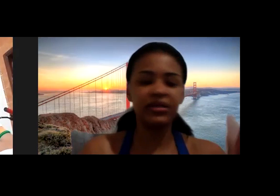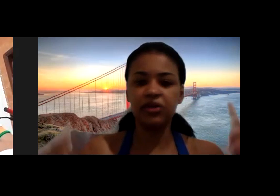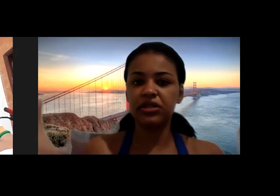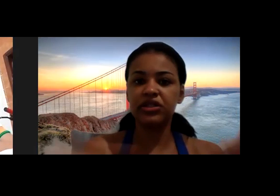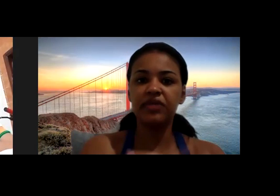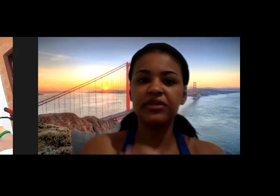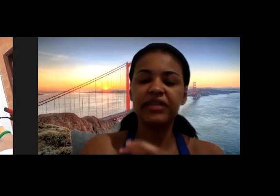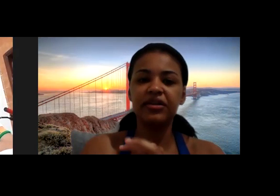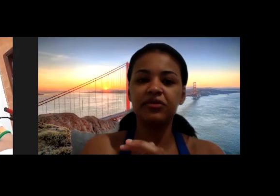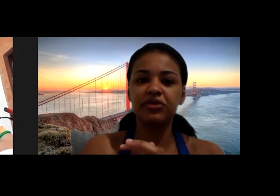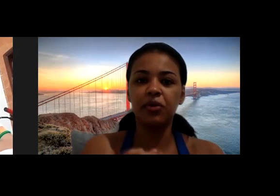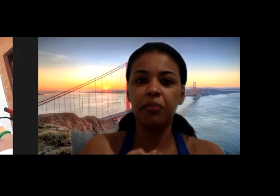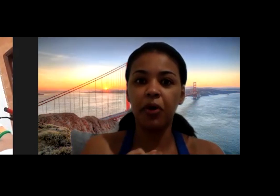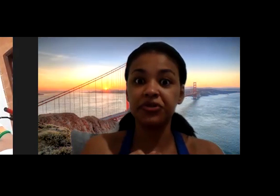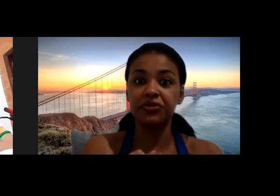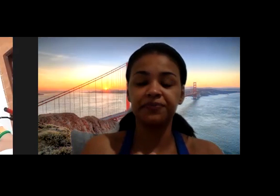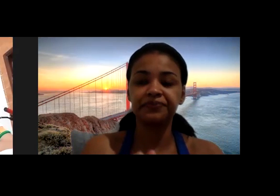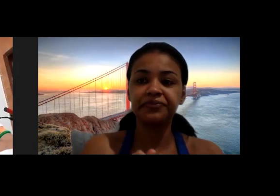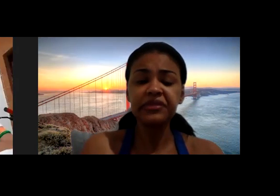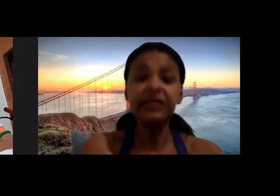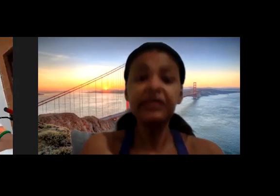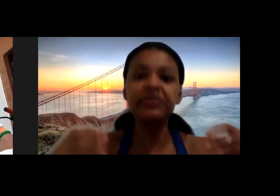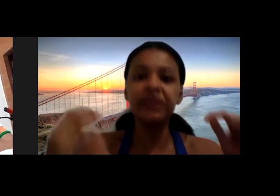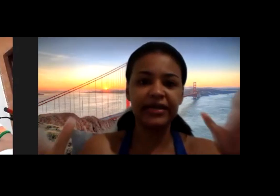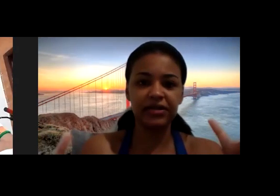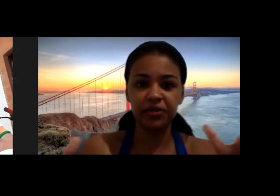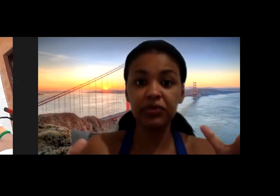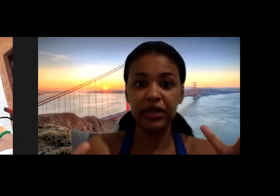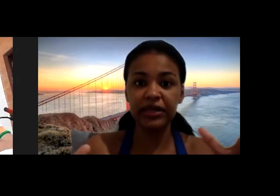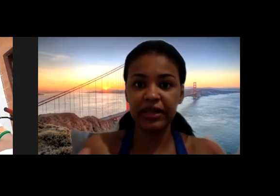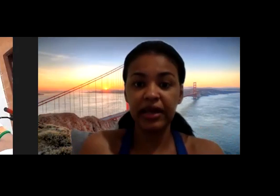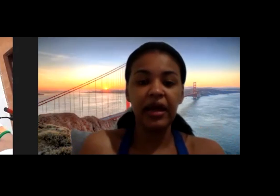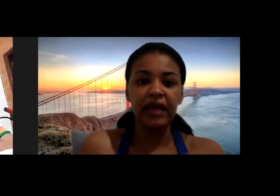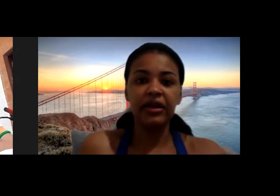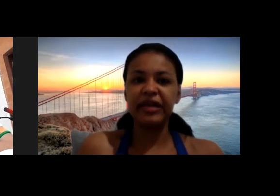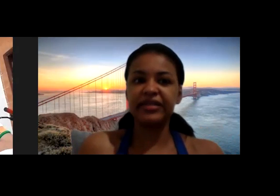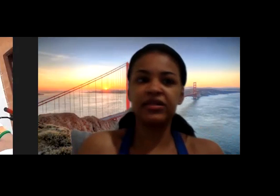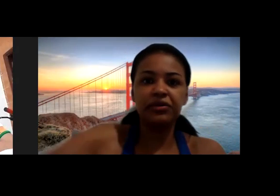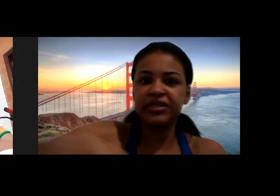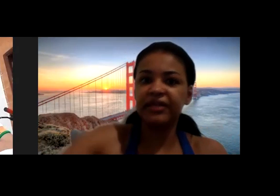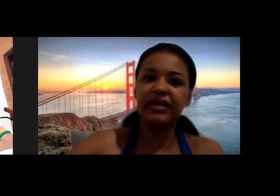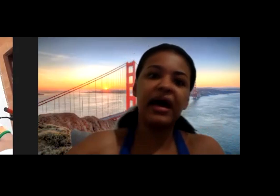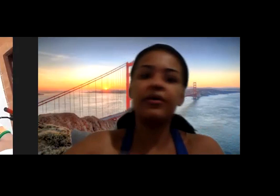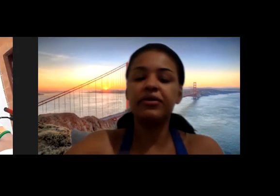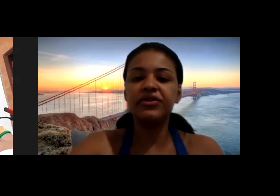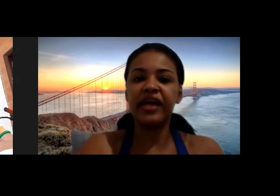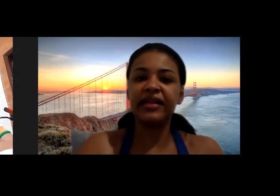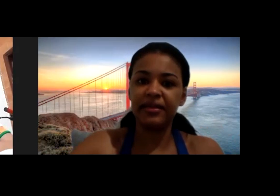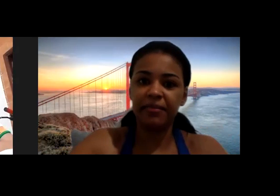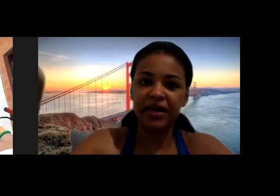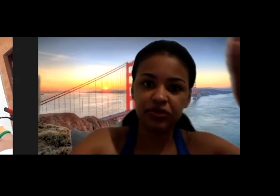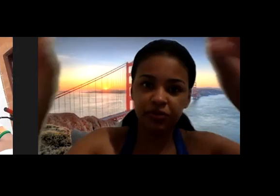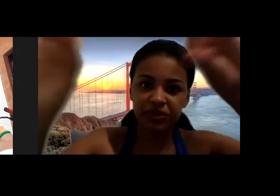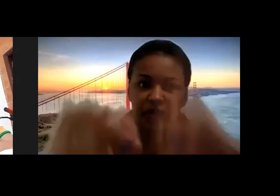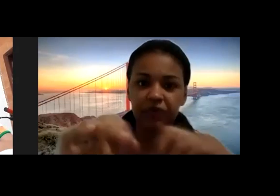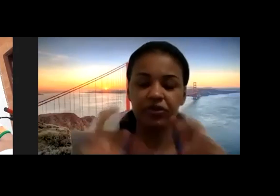hora formação de oxigênio uma série de outros compostos Então isso é uma reação espontânea né não precisou esquentar ou